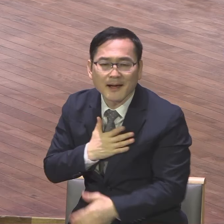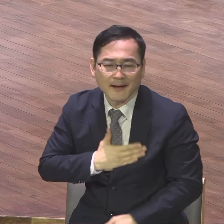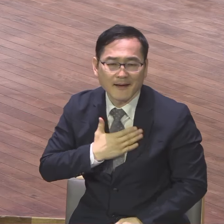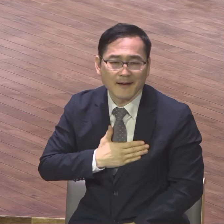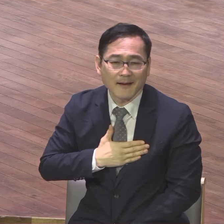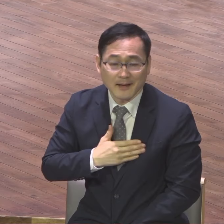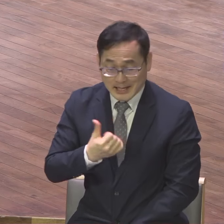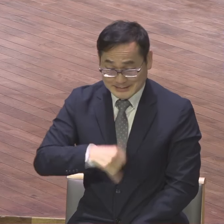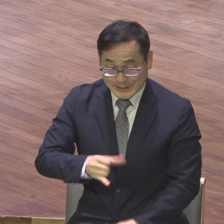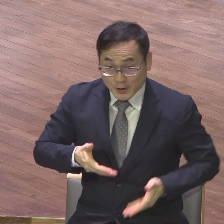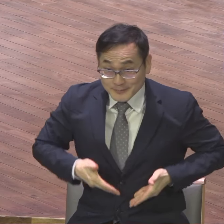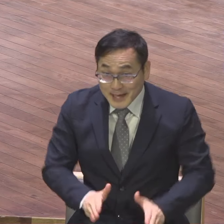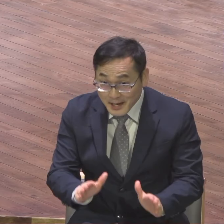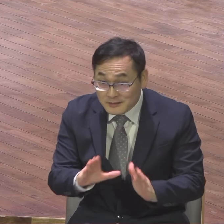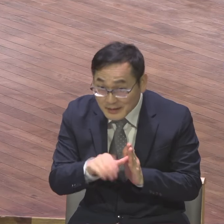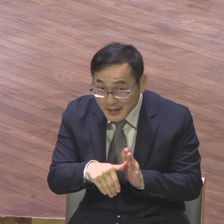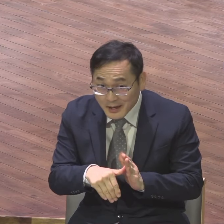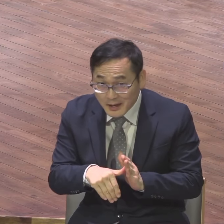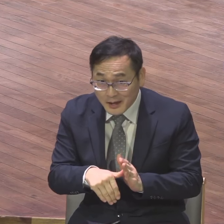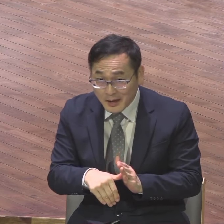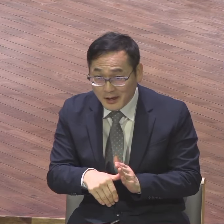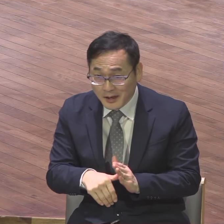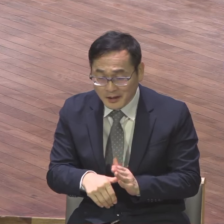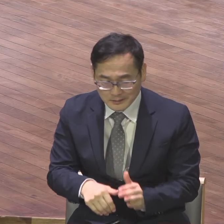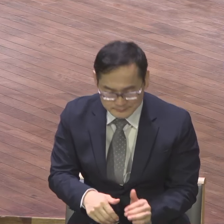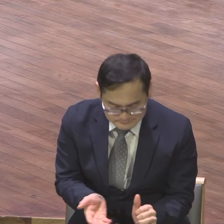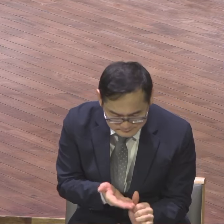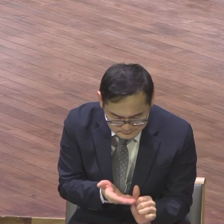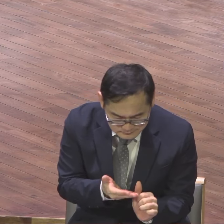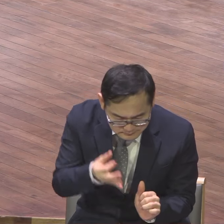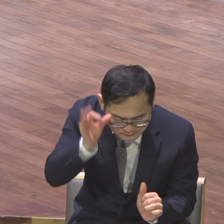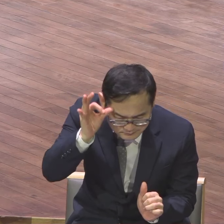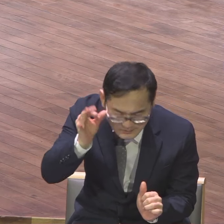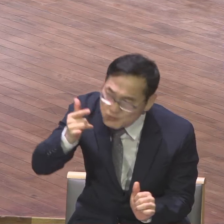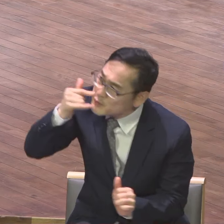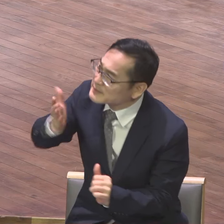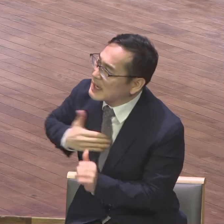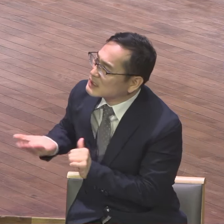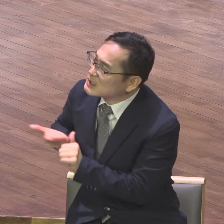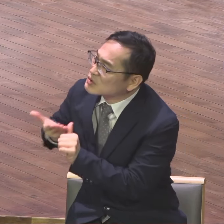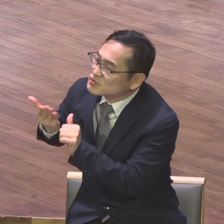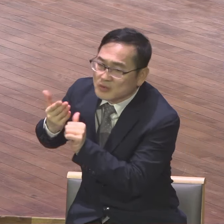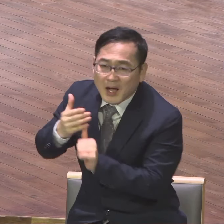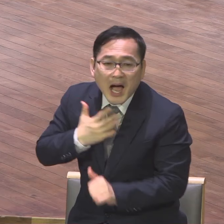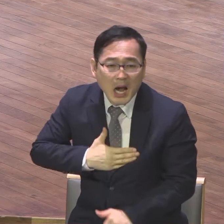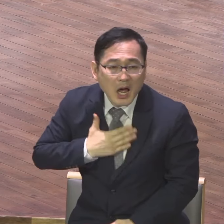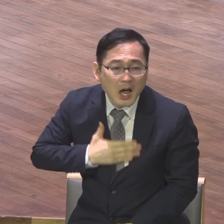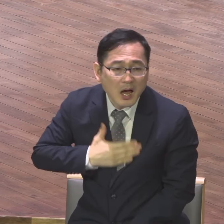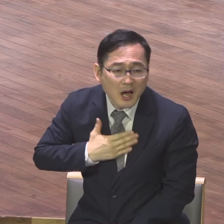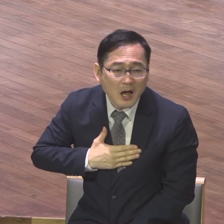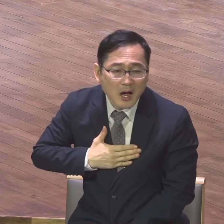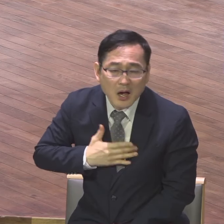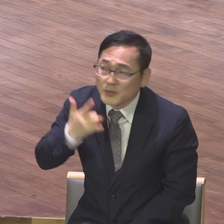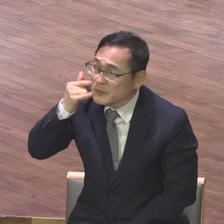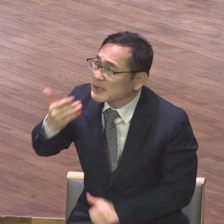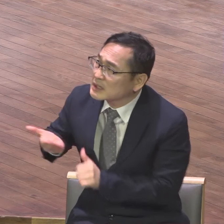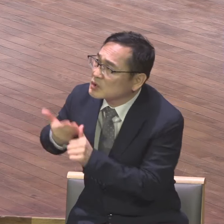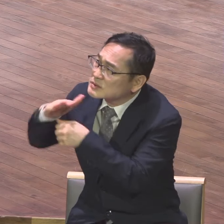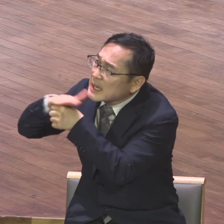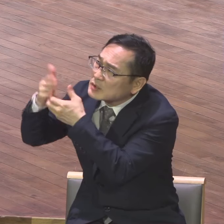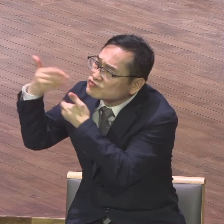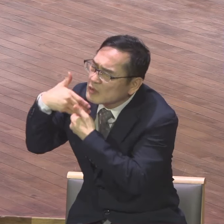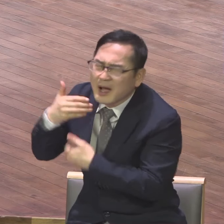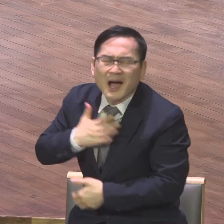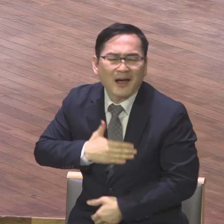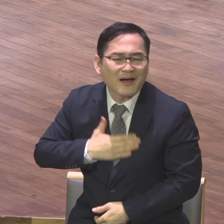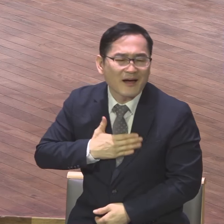자식을 낳아보면 나를 길러준 부모님의 그 심정을 알 수 있는 것처럼 예수님의